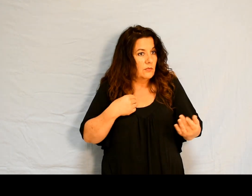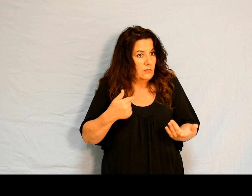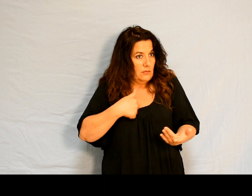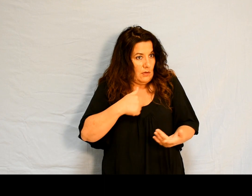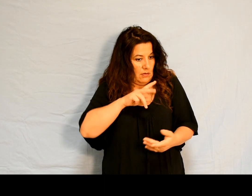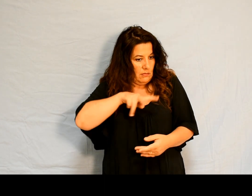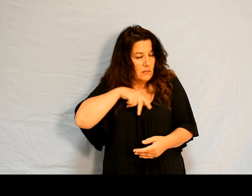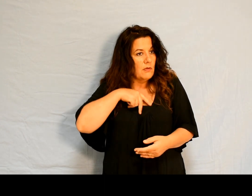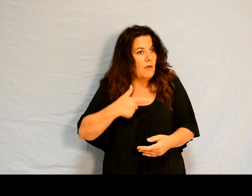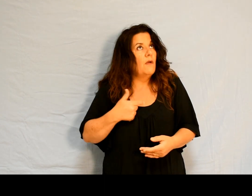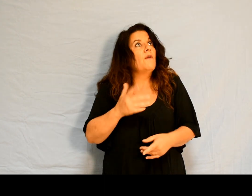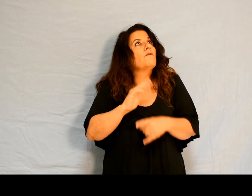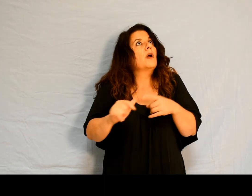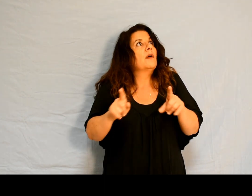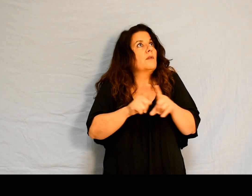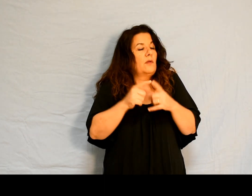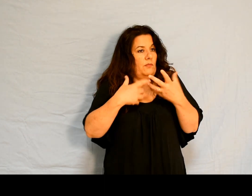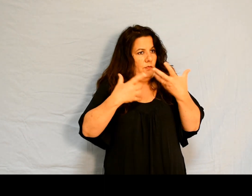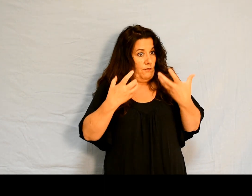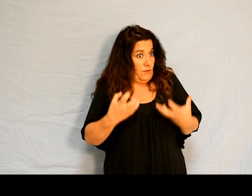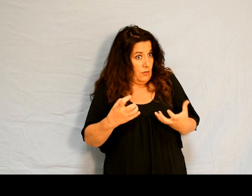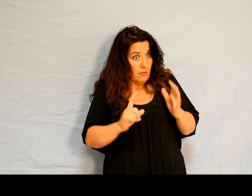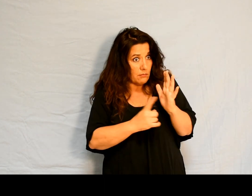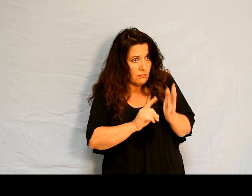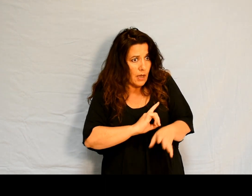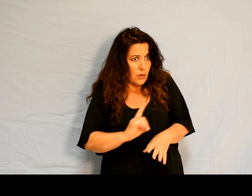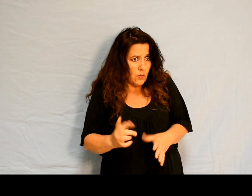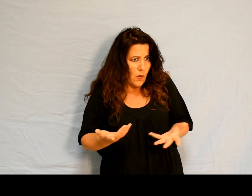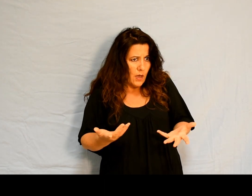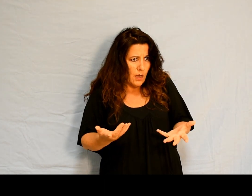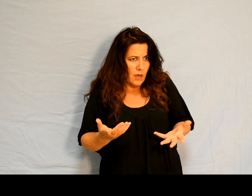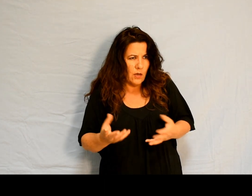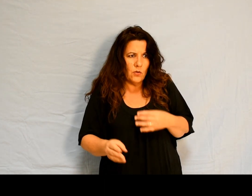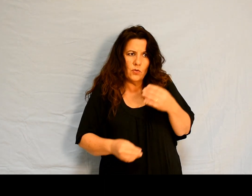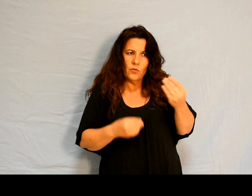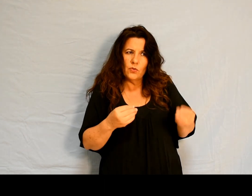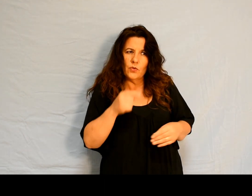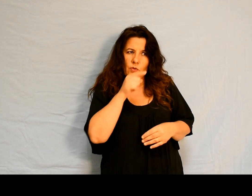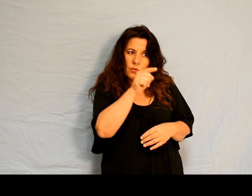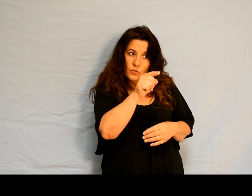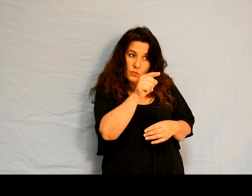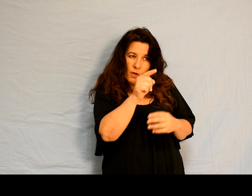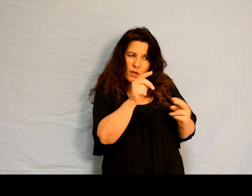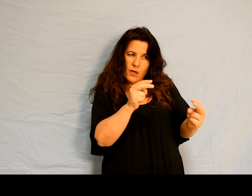Ou alors, ton regard est-il mauvais parce que moi je suis bon? »